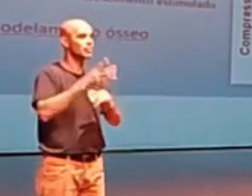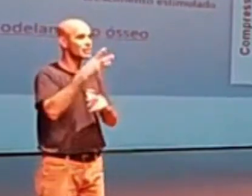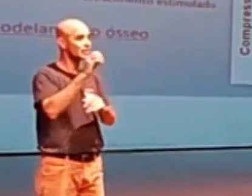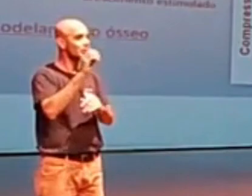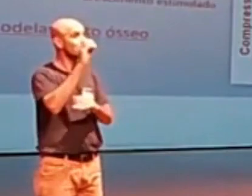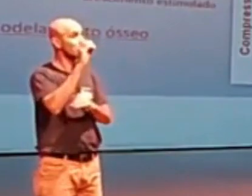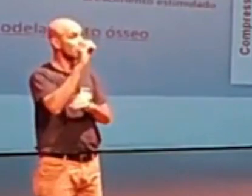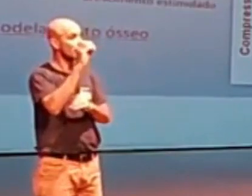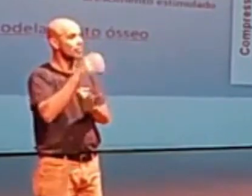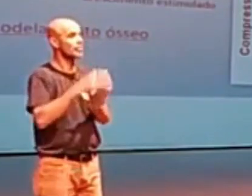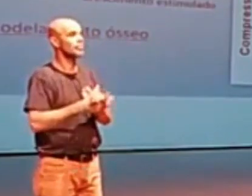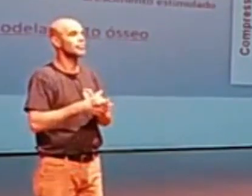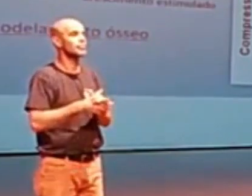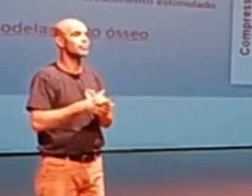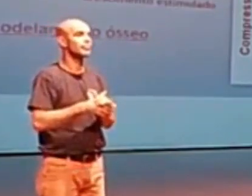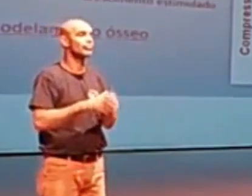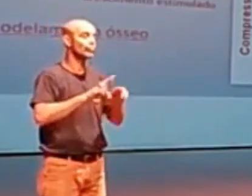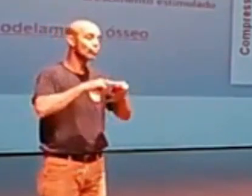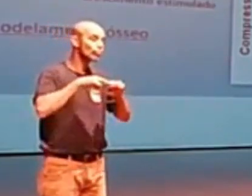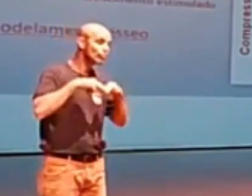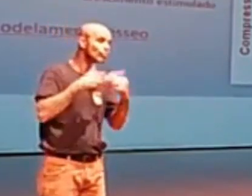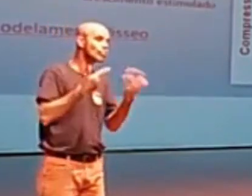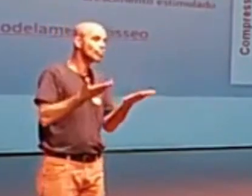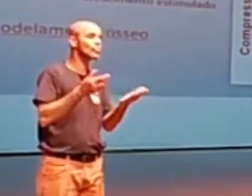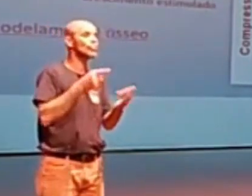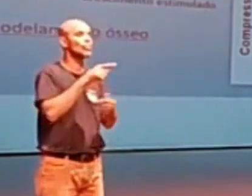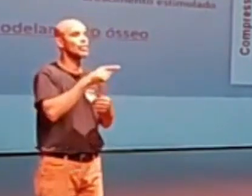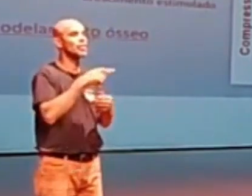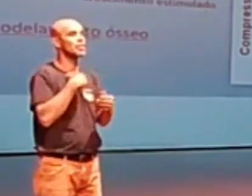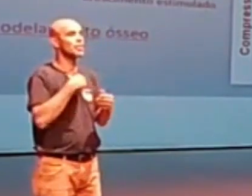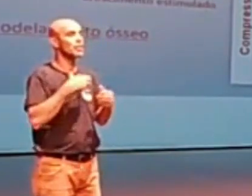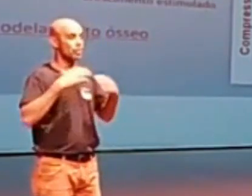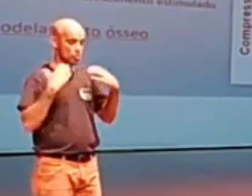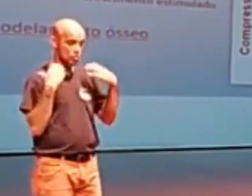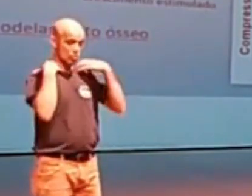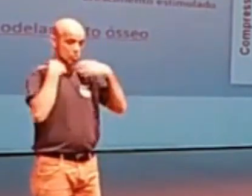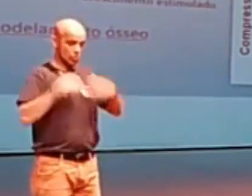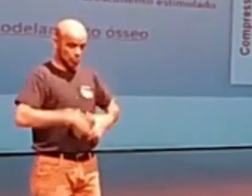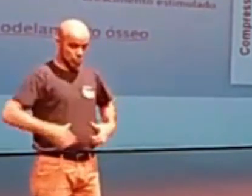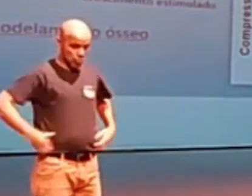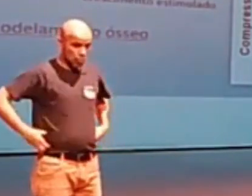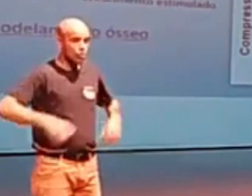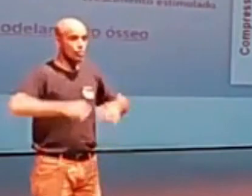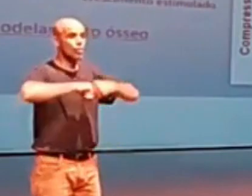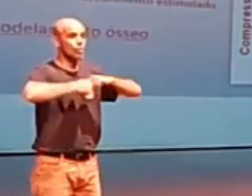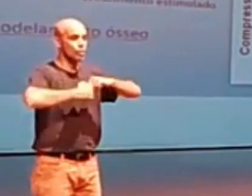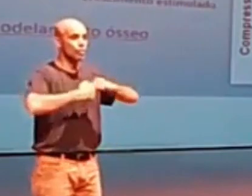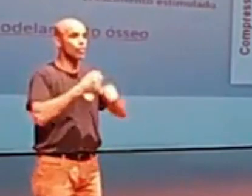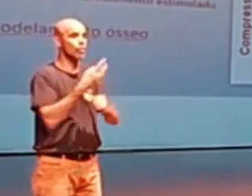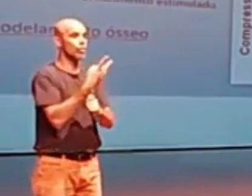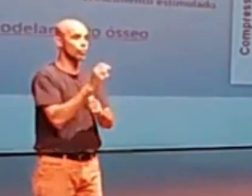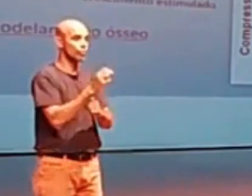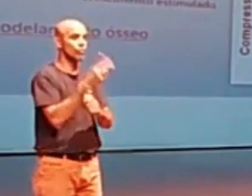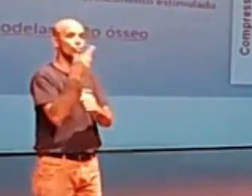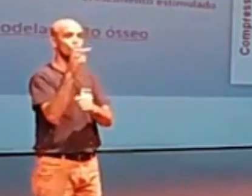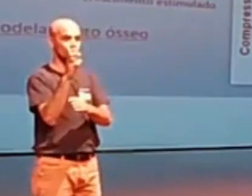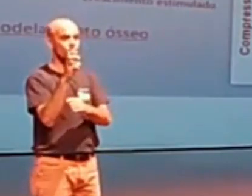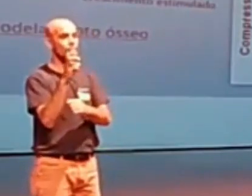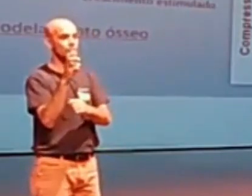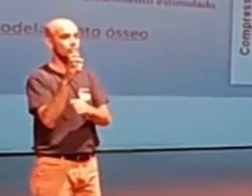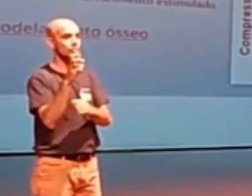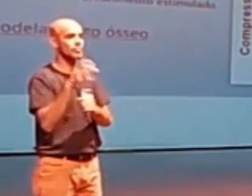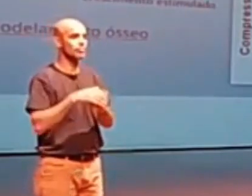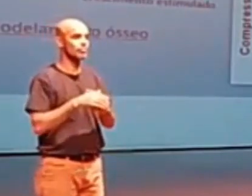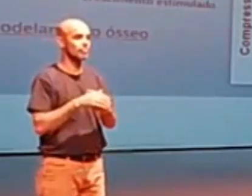isso, possivelmente, os graus indicados para coletes sejam naquela casa do 20 e 25, que a gente está tentando fazer de tudo